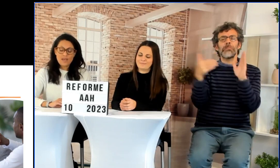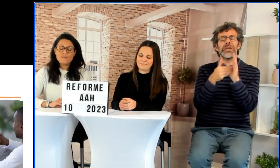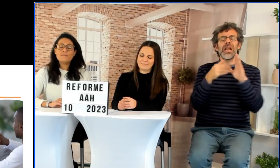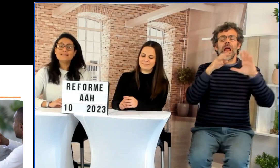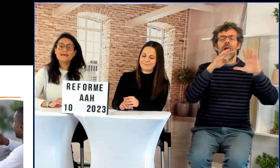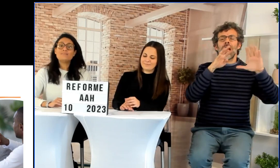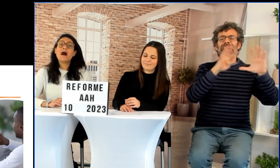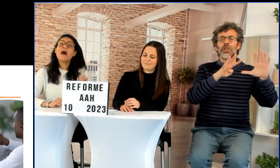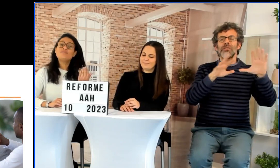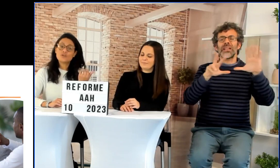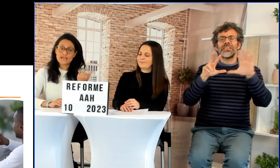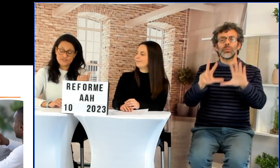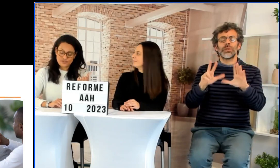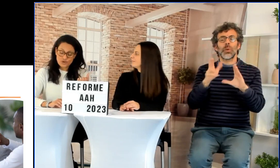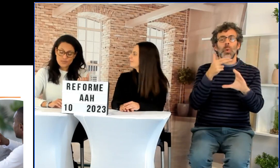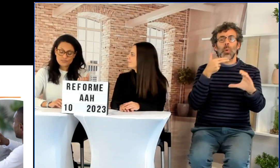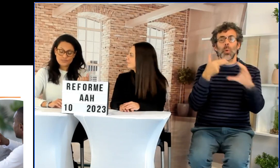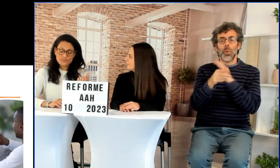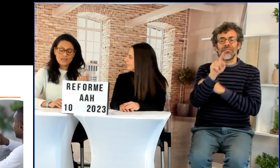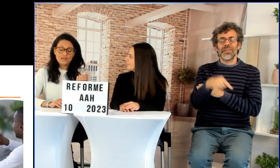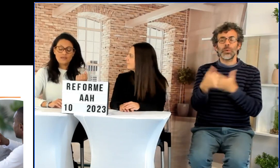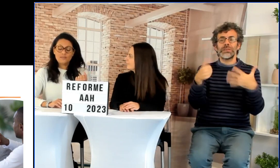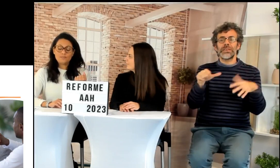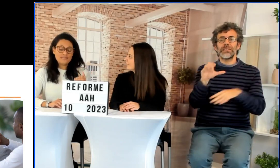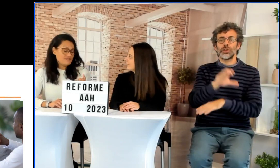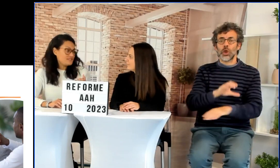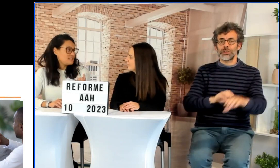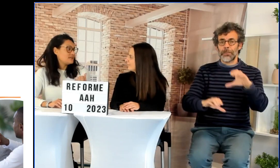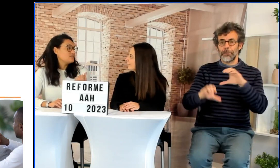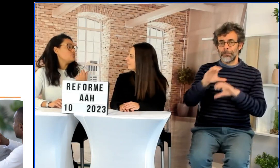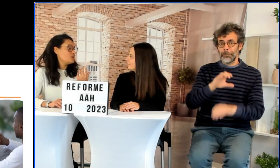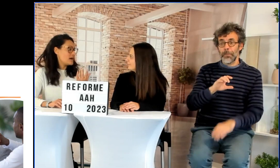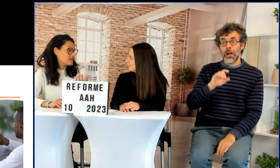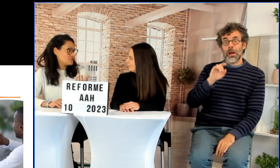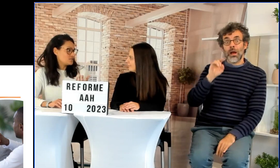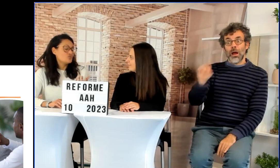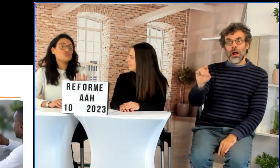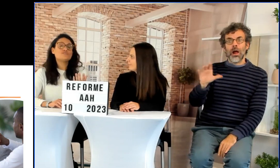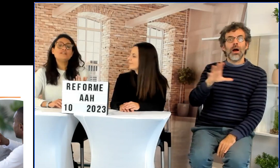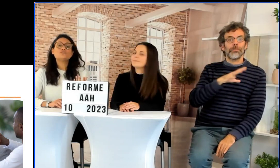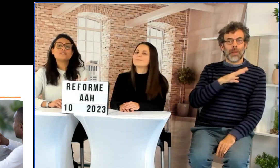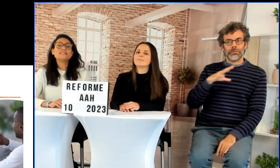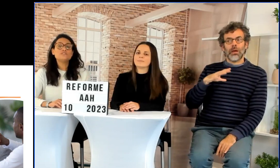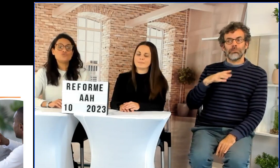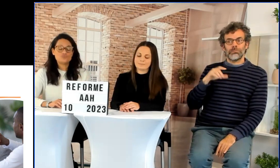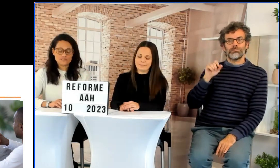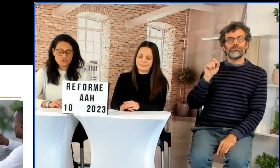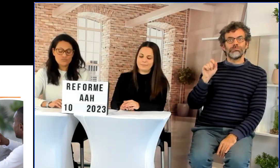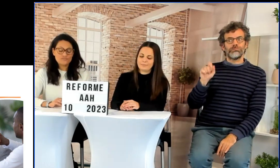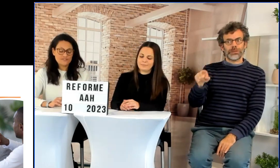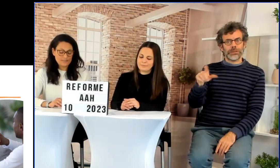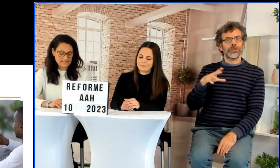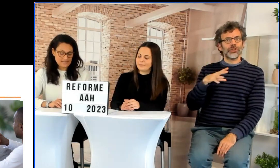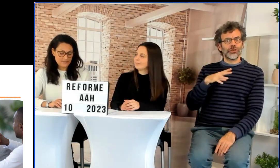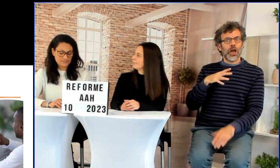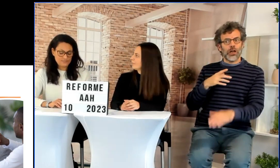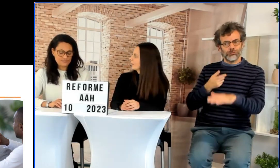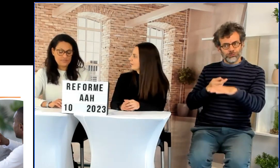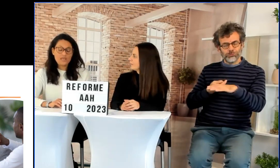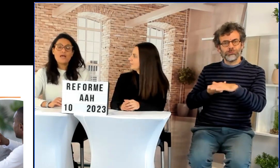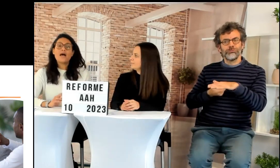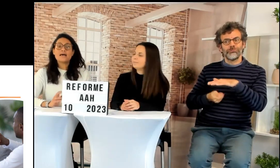21 098,16 €, Madame, avant la réforme, bénéficiait de l'AAH du fait de sa situation